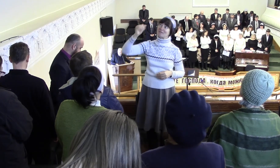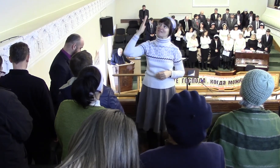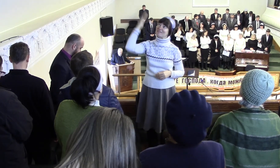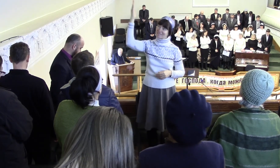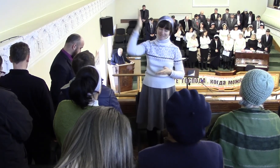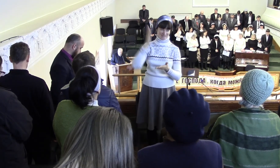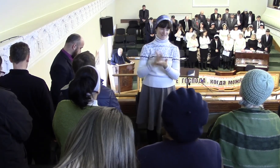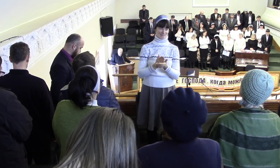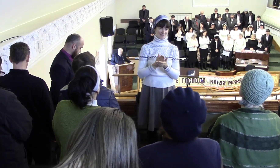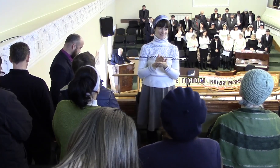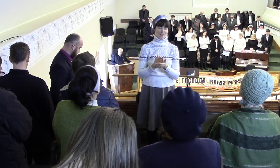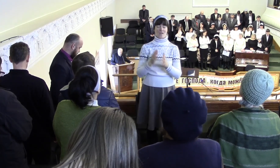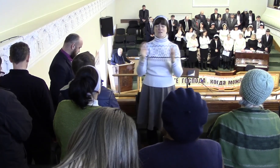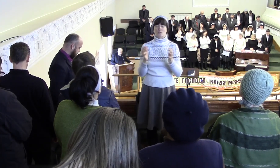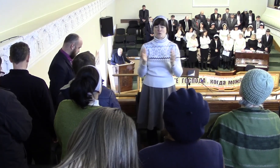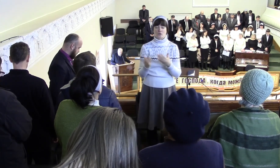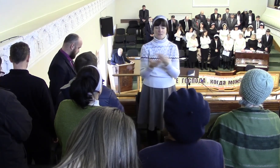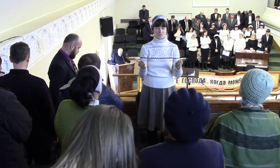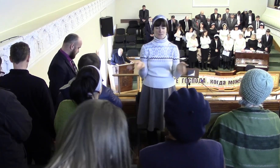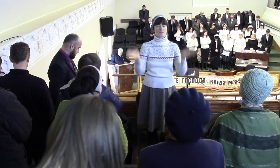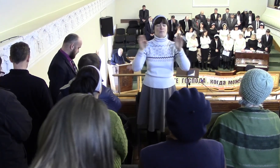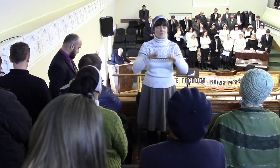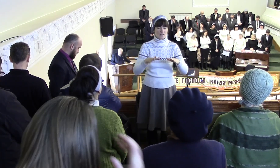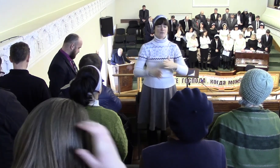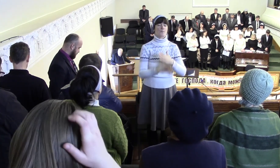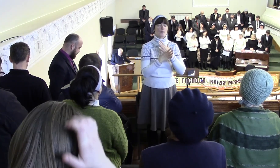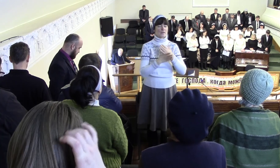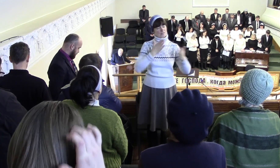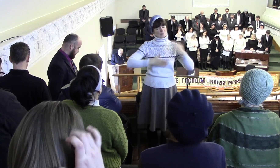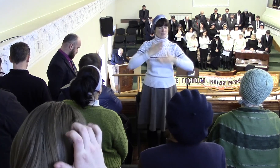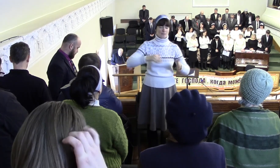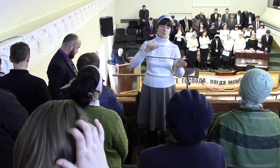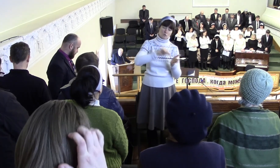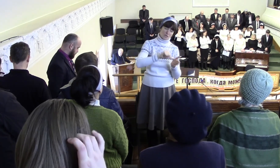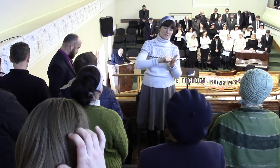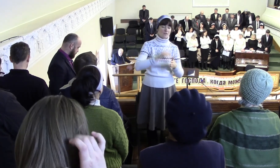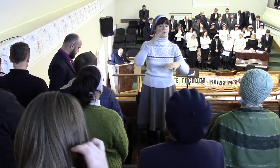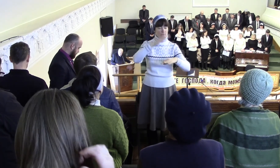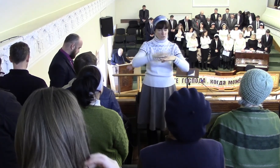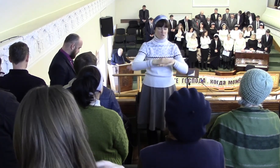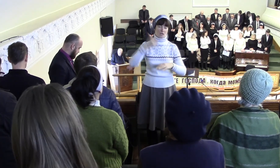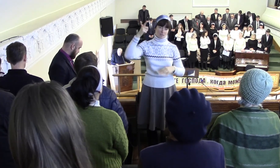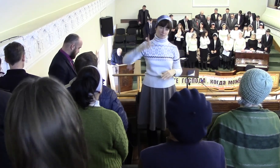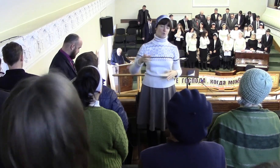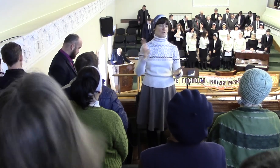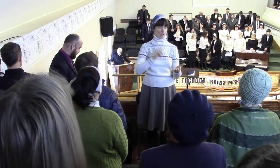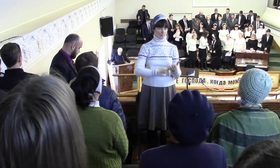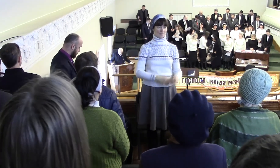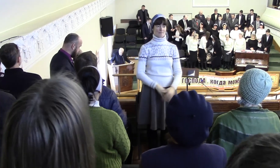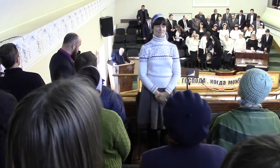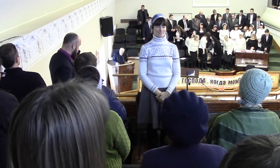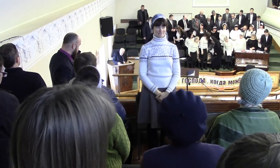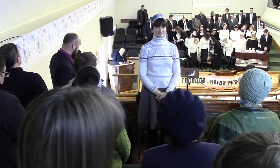Поэтому сохрани нас, благослови и помоги с радостью участвовать в вечере Господней. Аминь. Аминь.